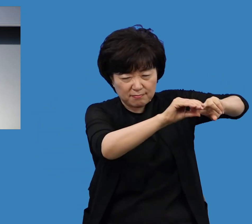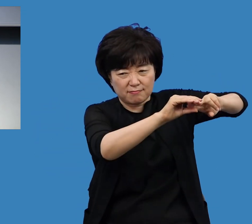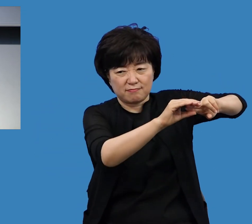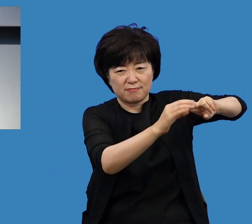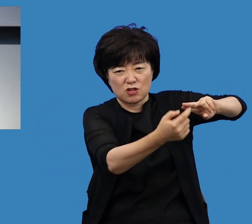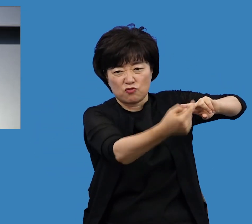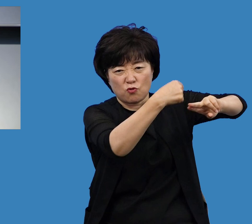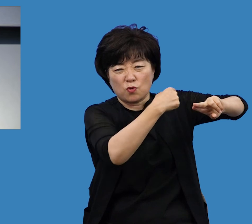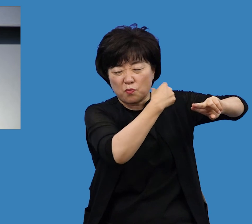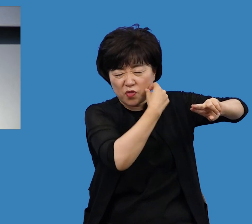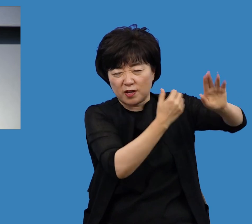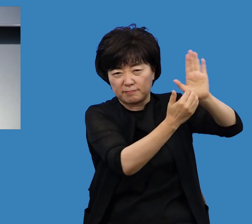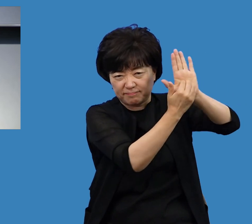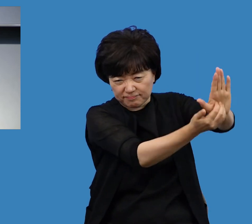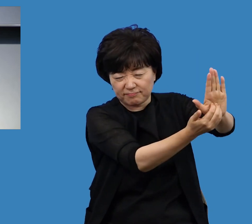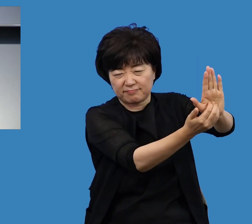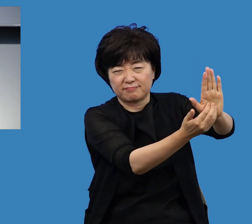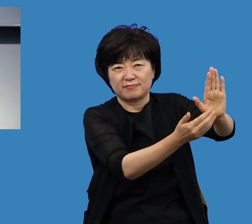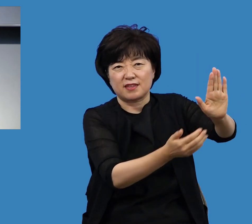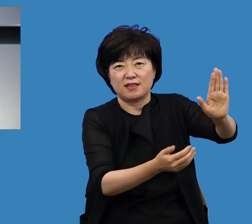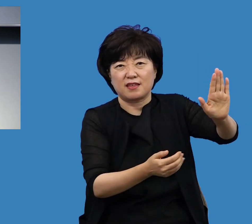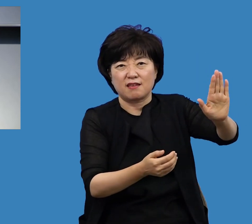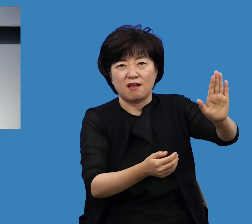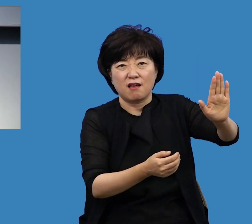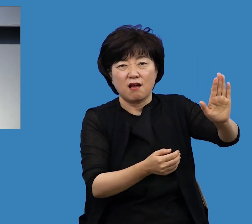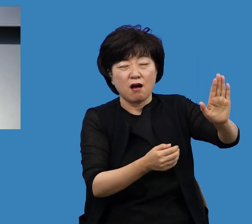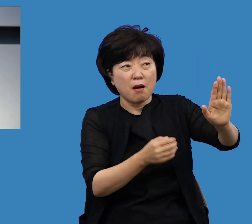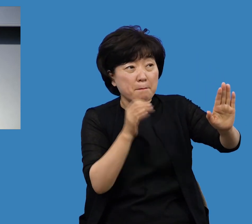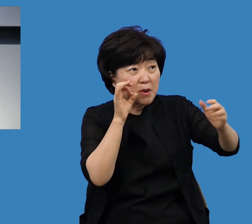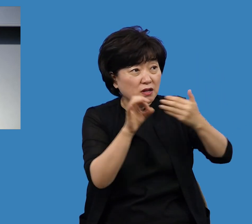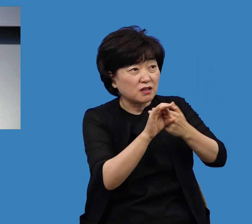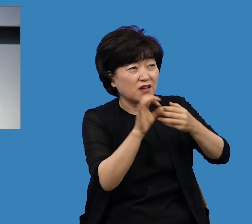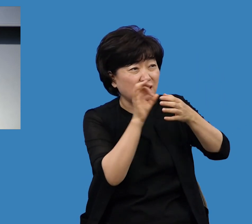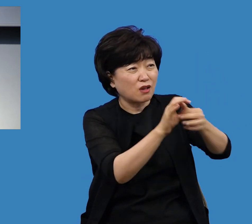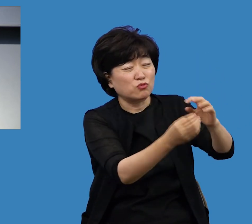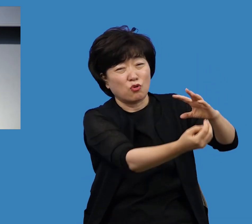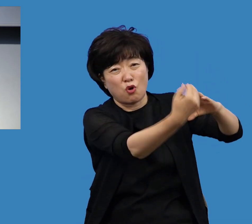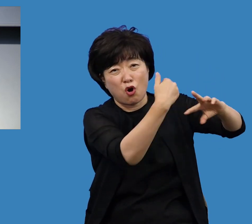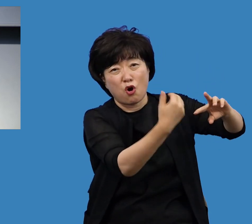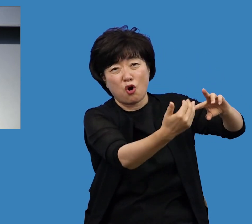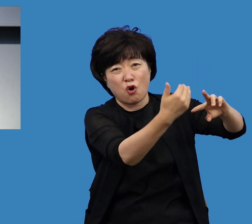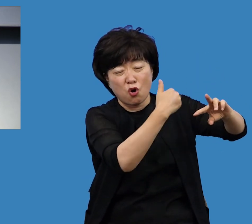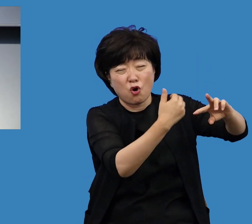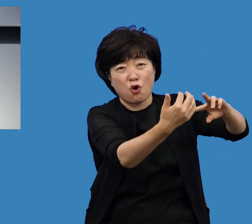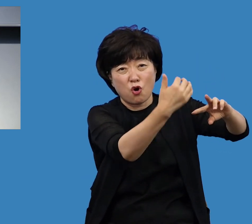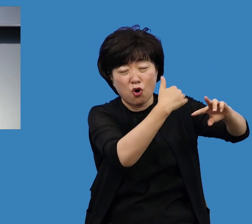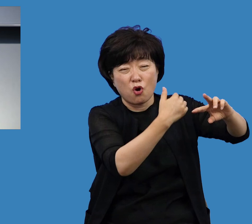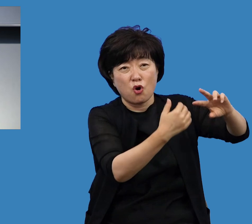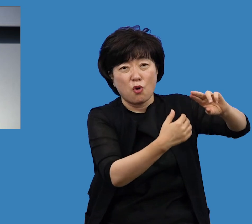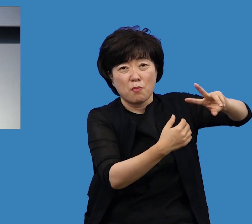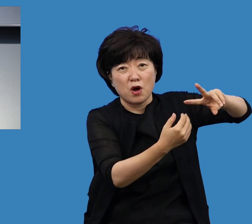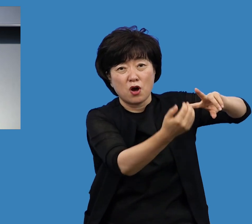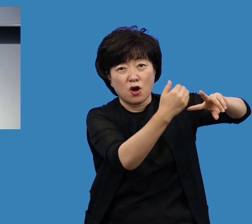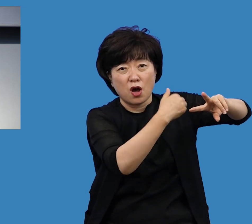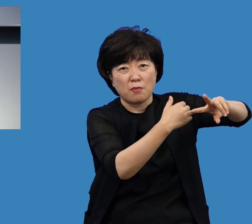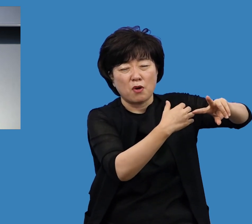그렇지 않으면 어느 순간 그 영이 여러분 안으로 훅 하고 들어오게 될 겁니다. 네?